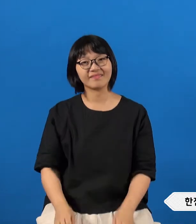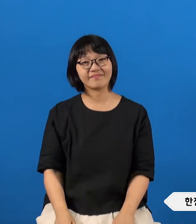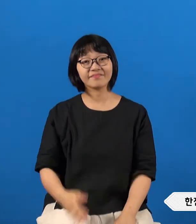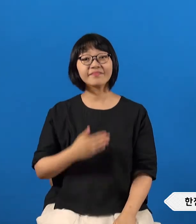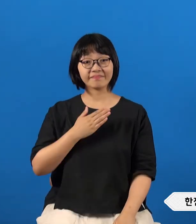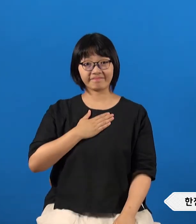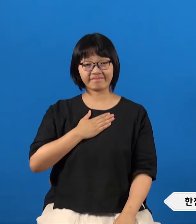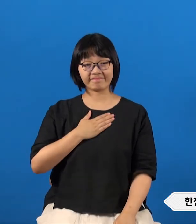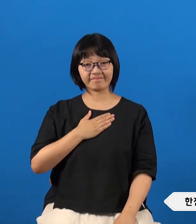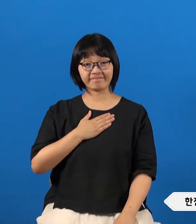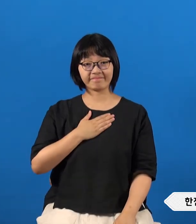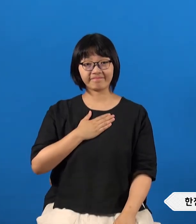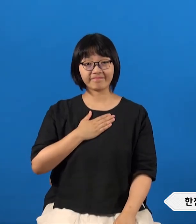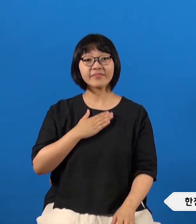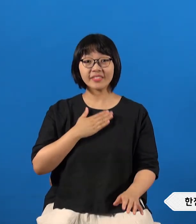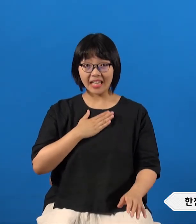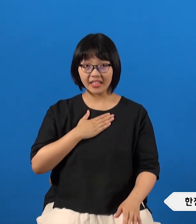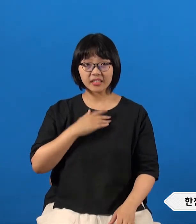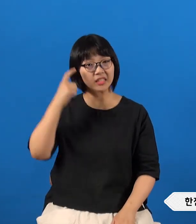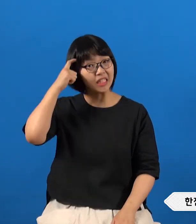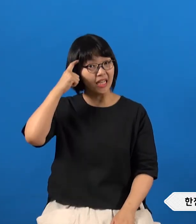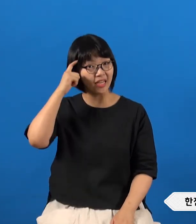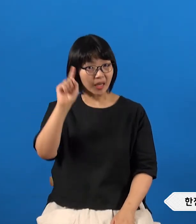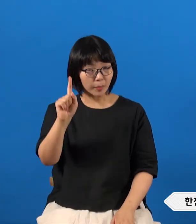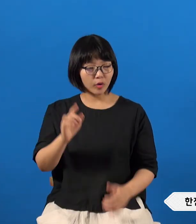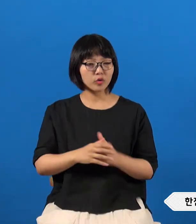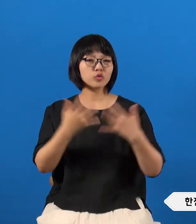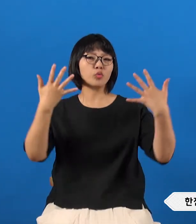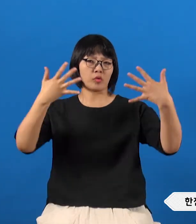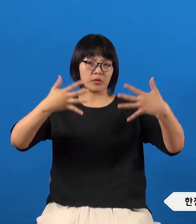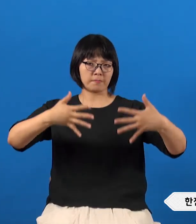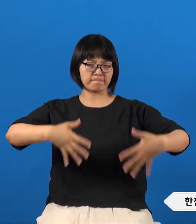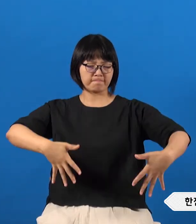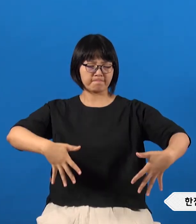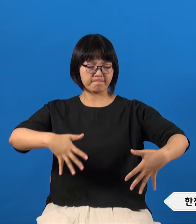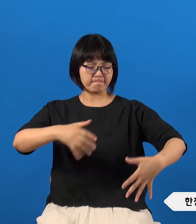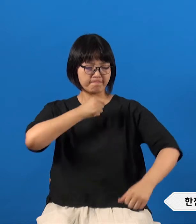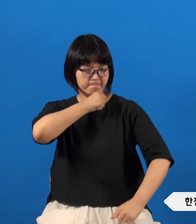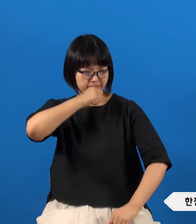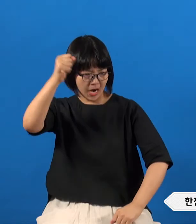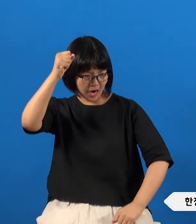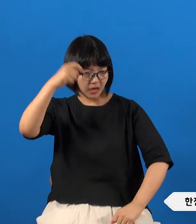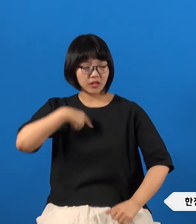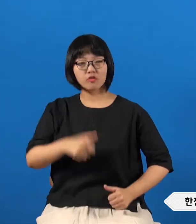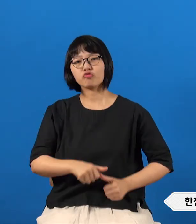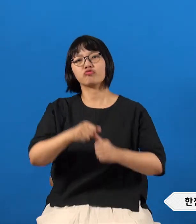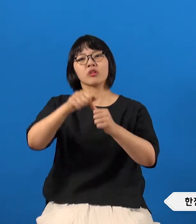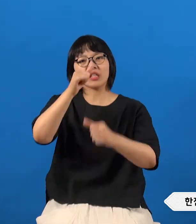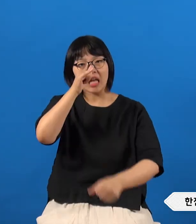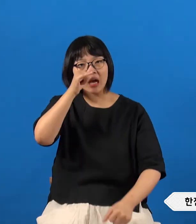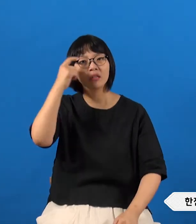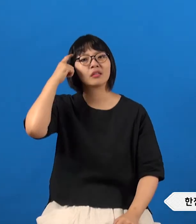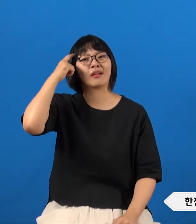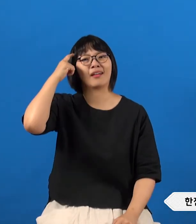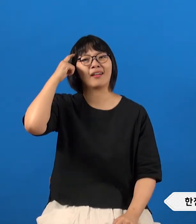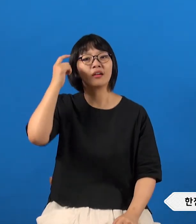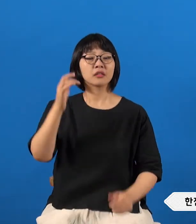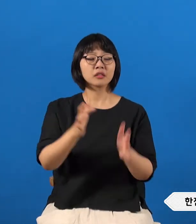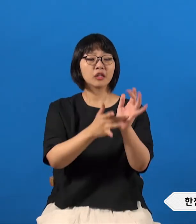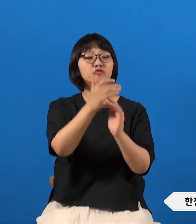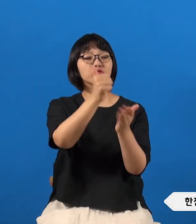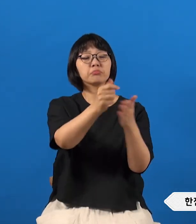저는 제 삶에 공표가 많아야 구원받는 줄 알았습니다. 제가 예수님 안 믿은 거